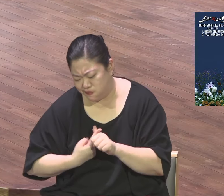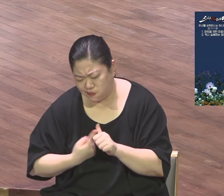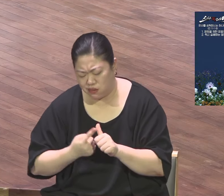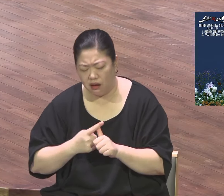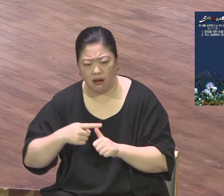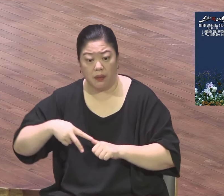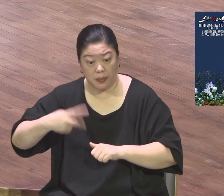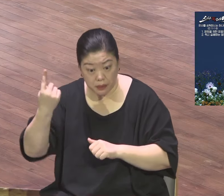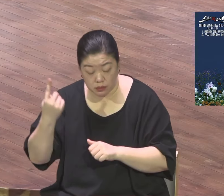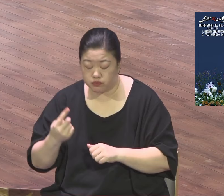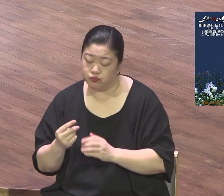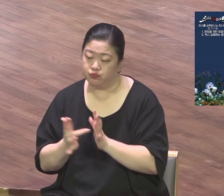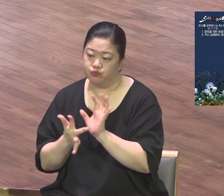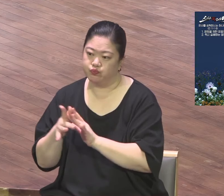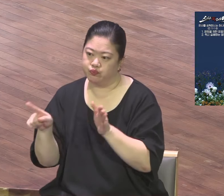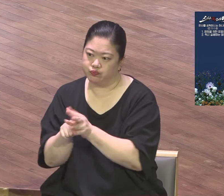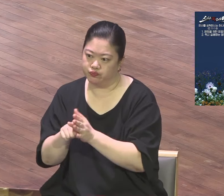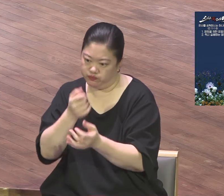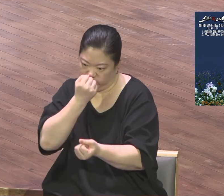있을 만큼